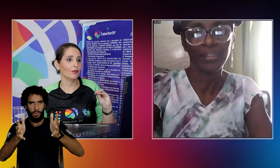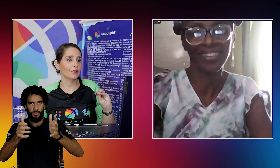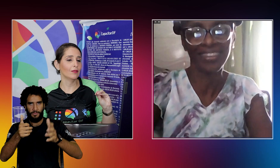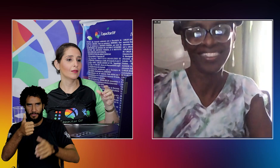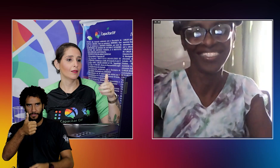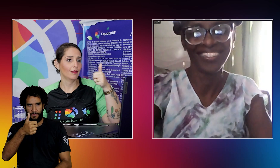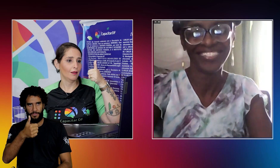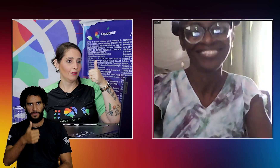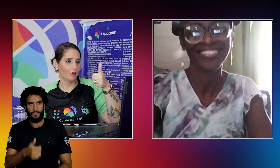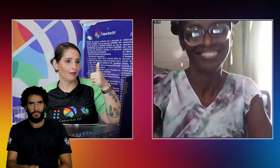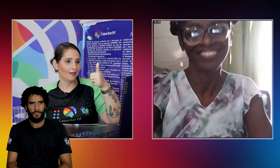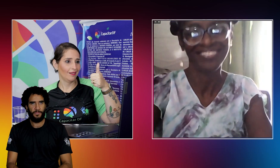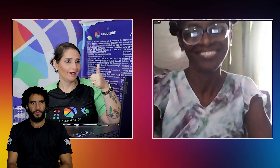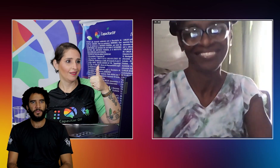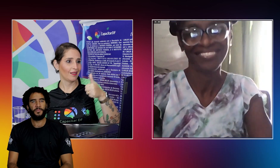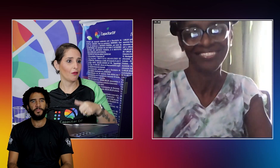Certo?